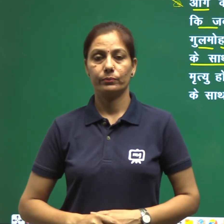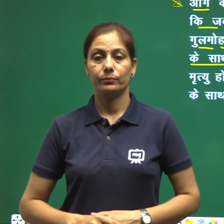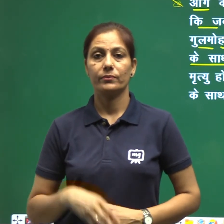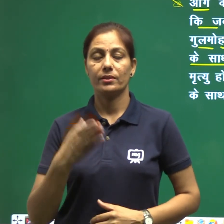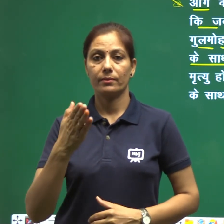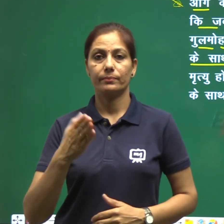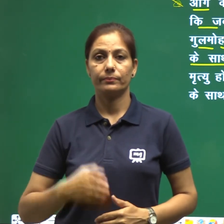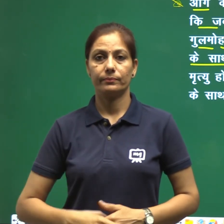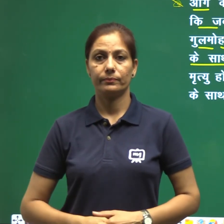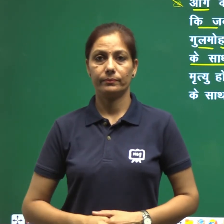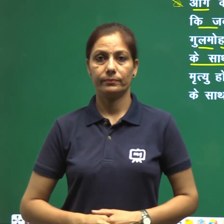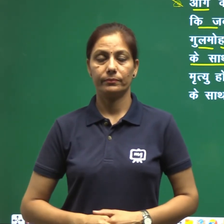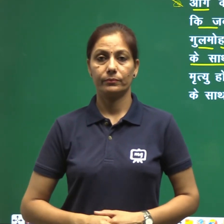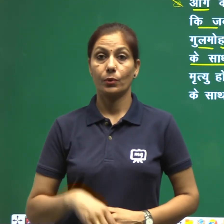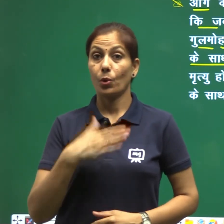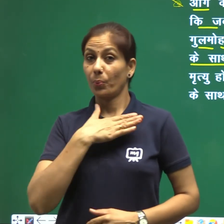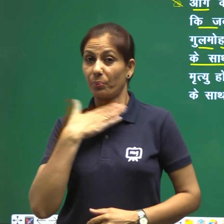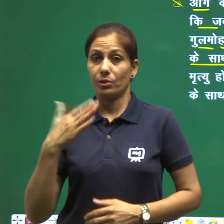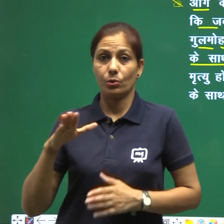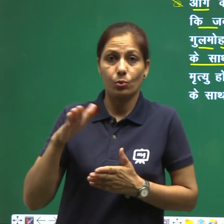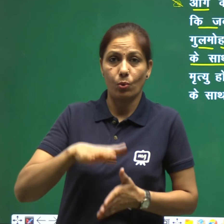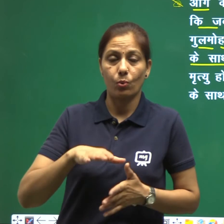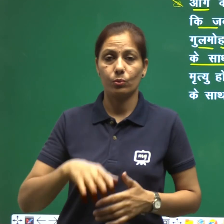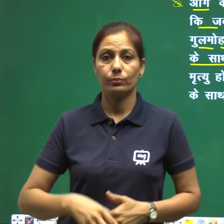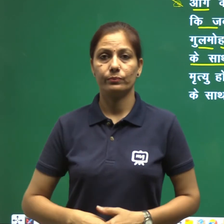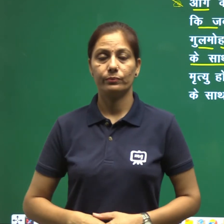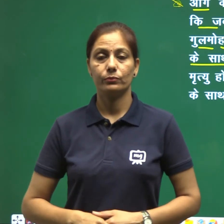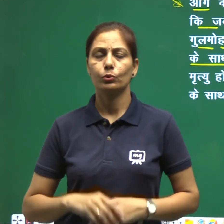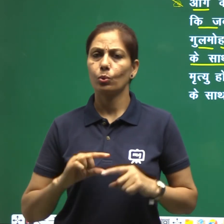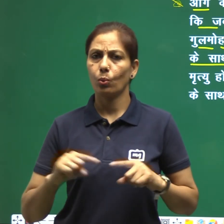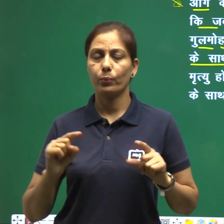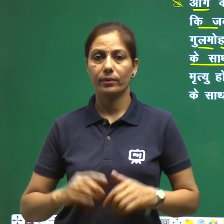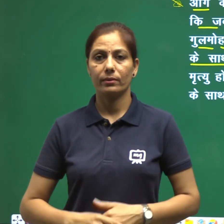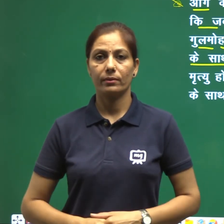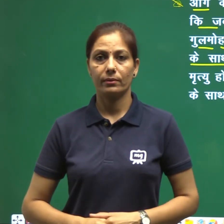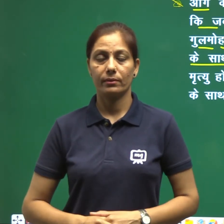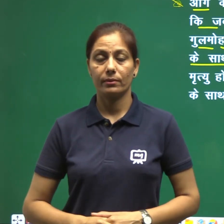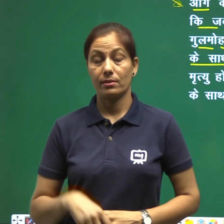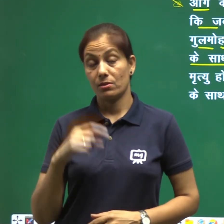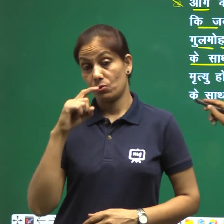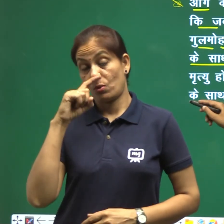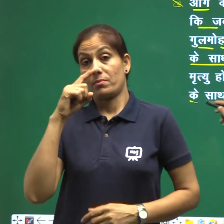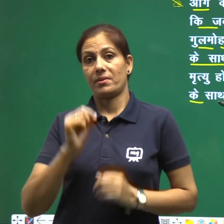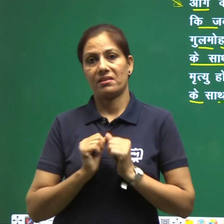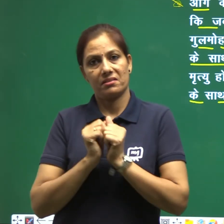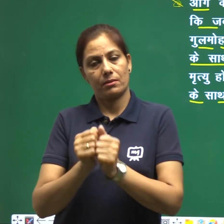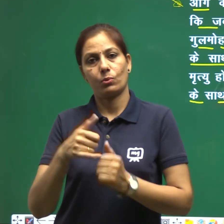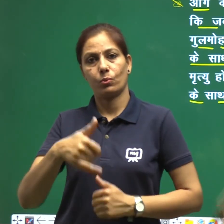जब मृत्यु हो तो भी स्वाभिमान के साथ